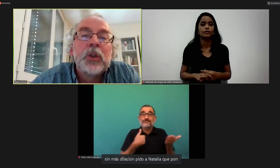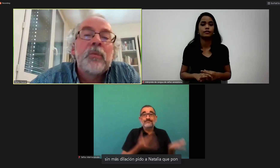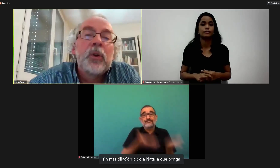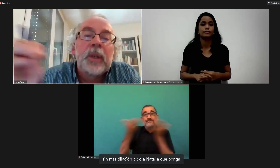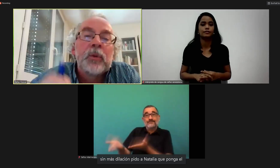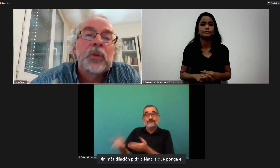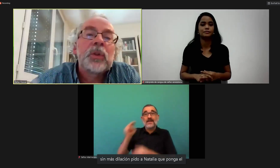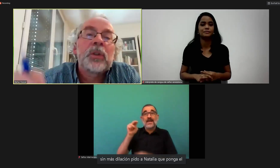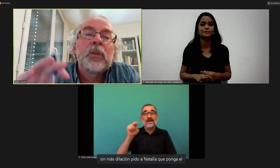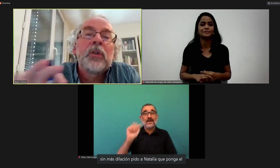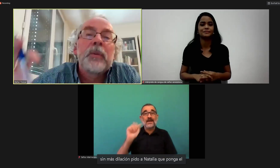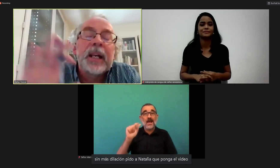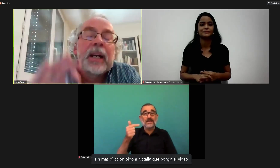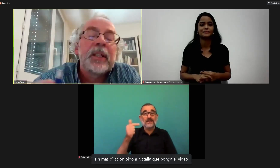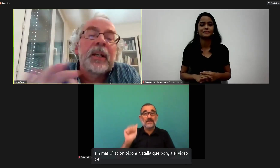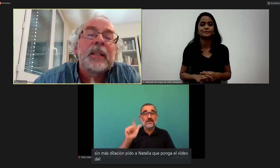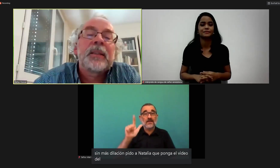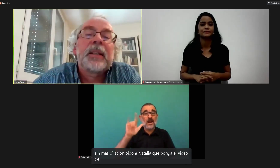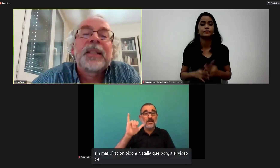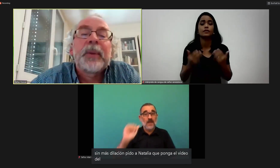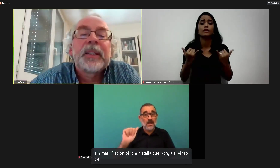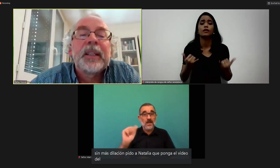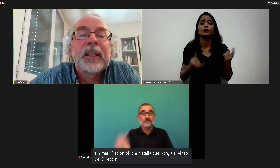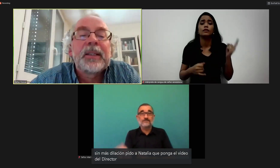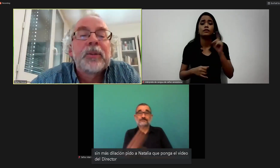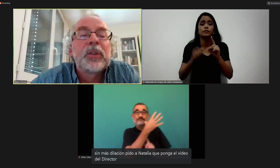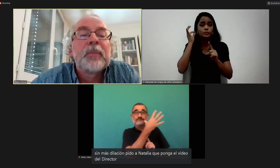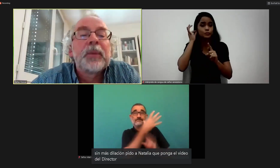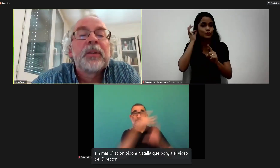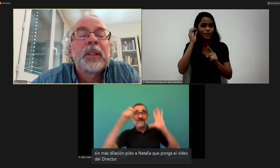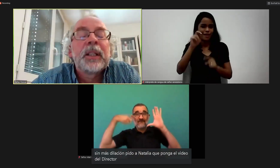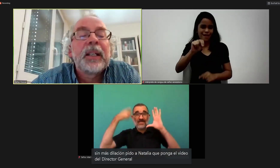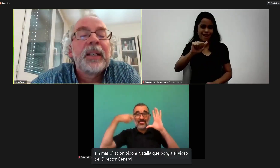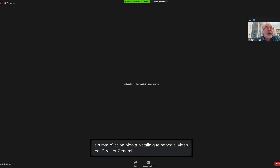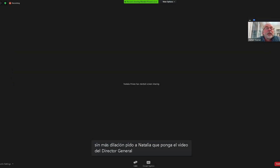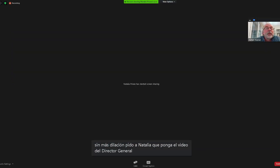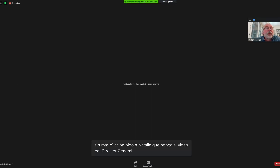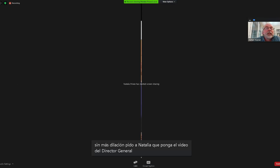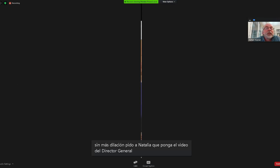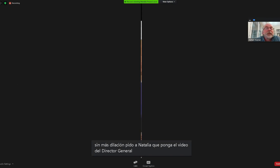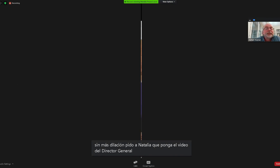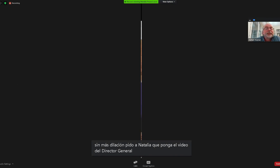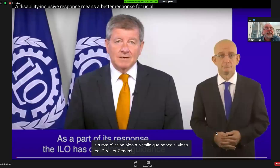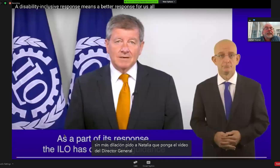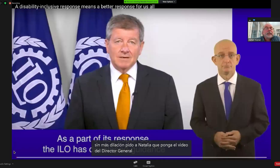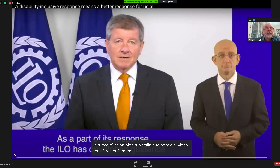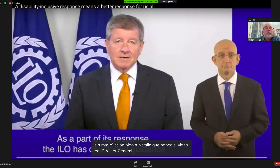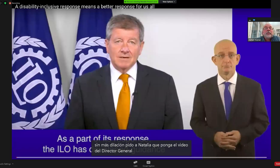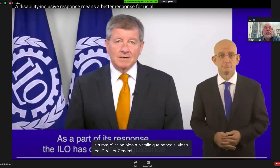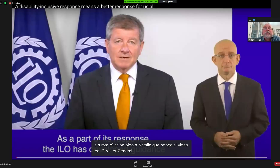acabe el vídeo, nos volverán a ver a las 3 pantallas que en este momento están viendo. Natalia, por favor.